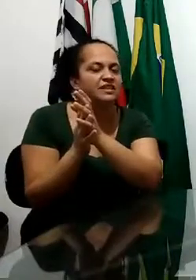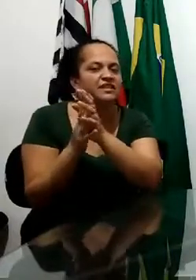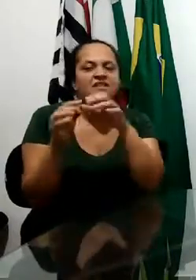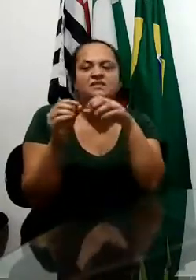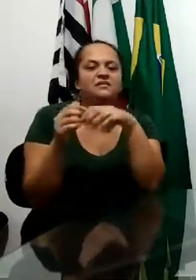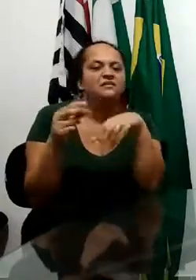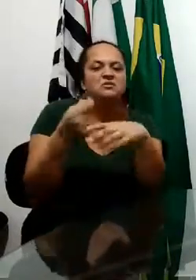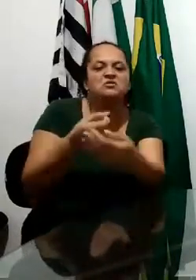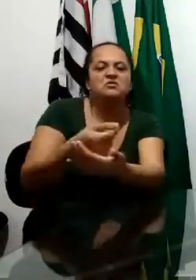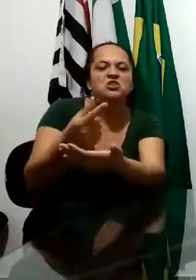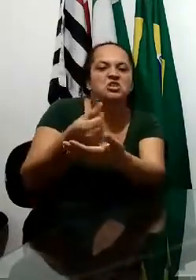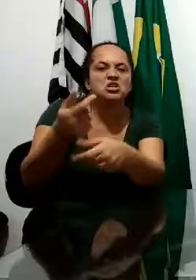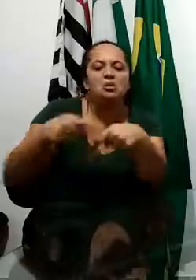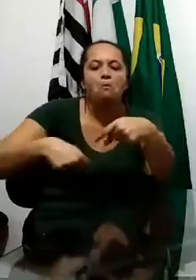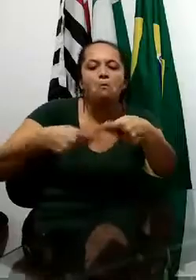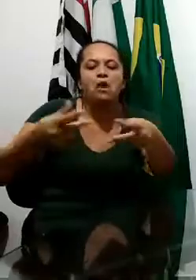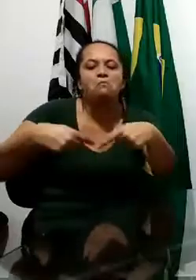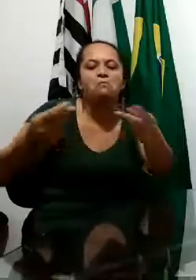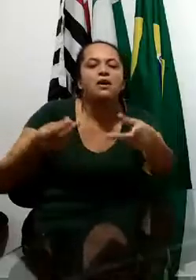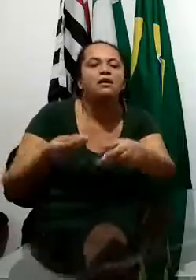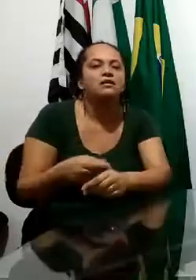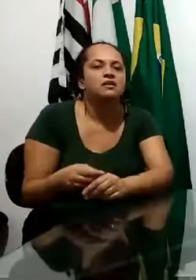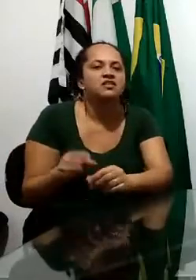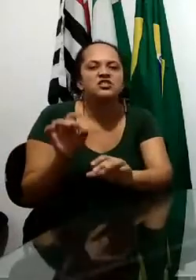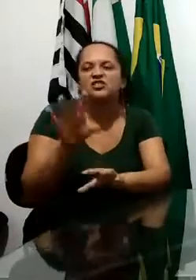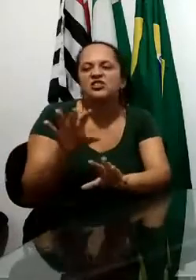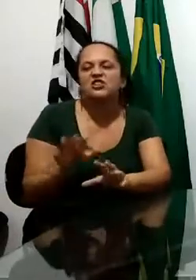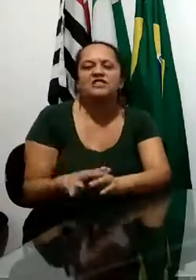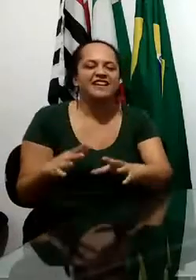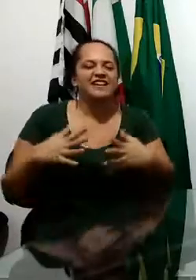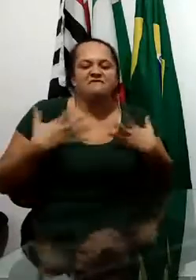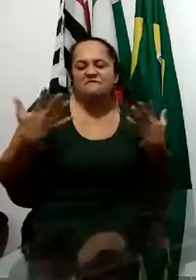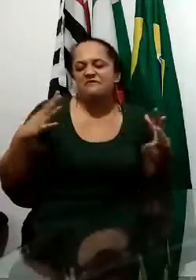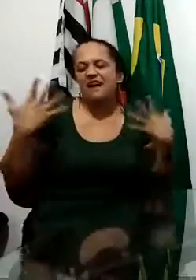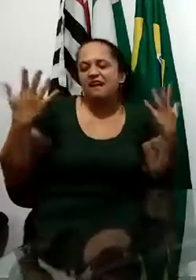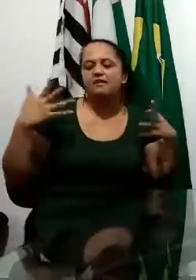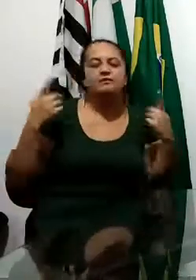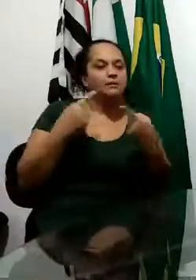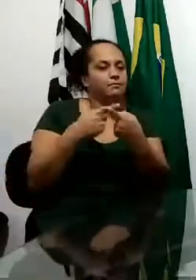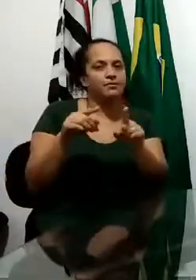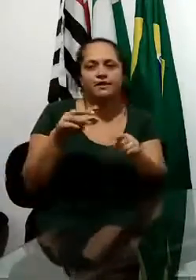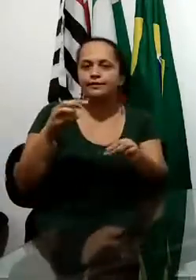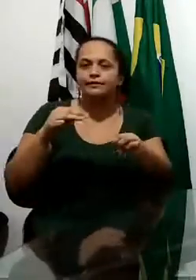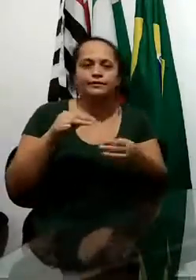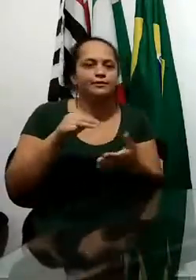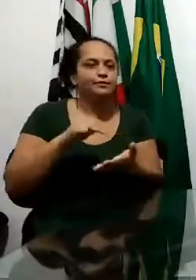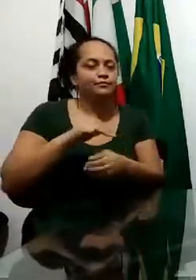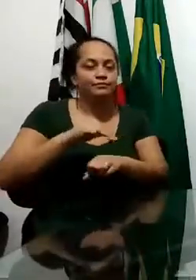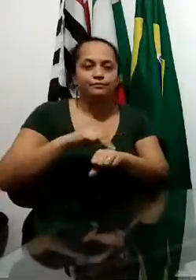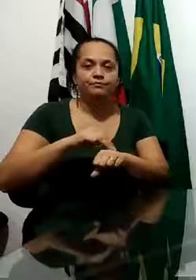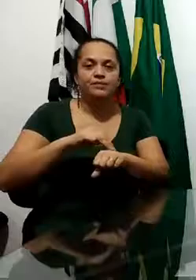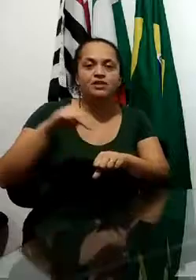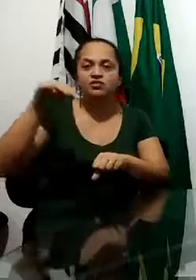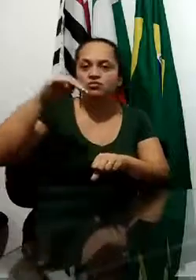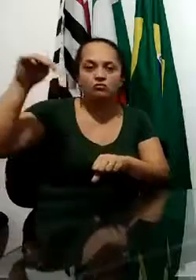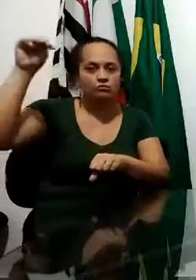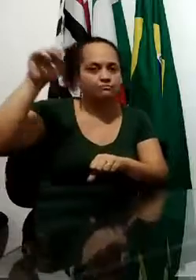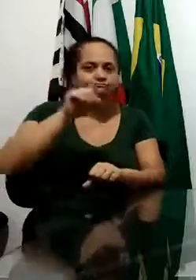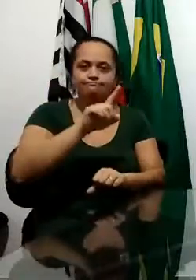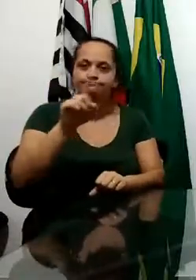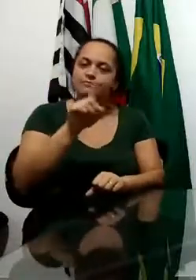show, com prédios luxuosos e não em missões. Por que mesmo assim Deus falou para os anjos, vocês não podem fazer